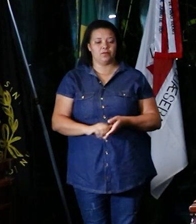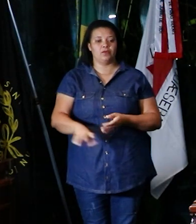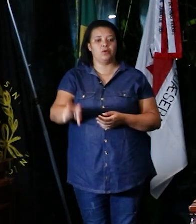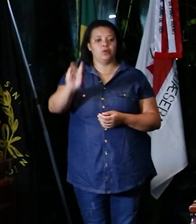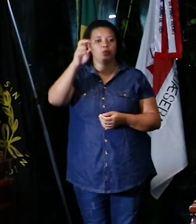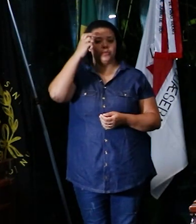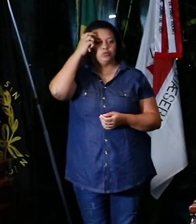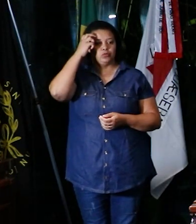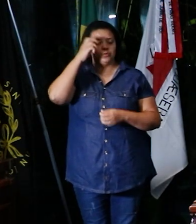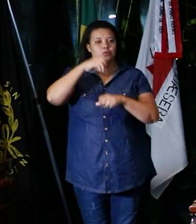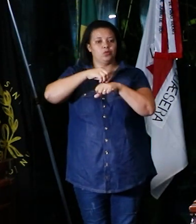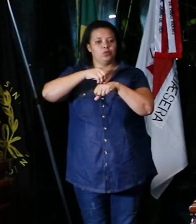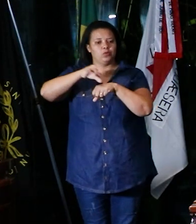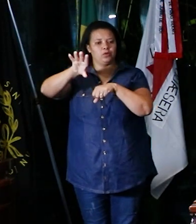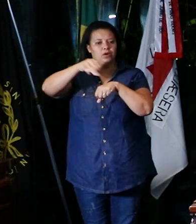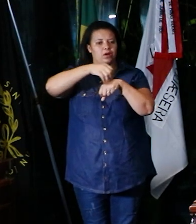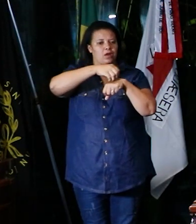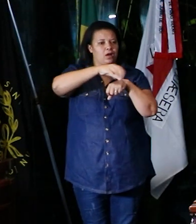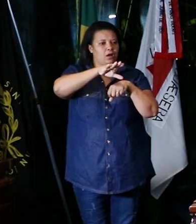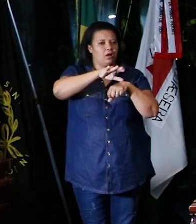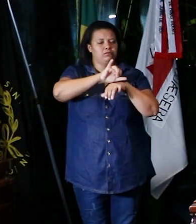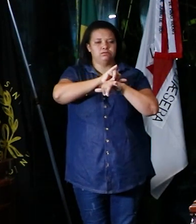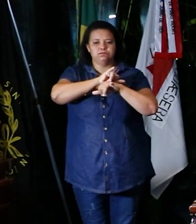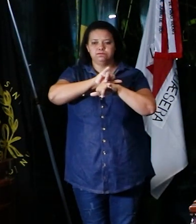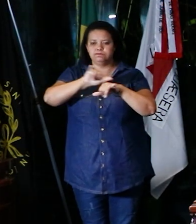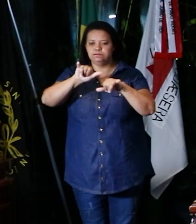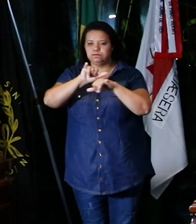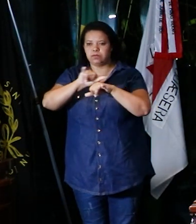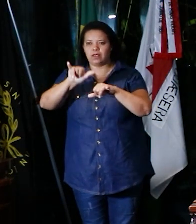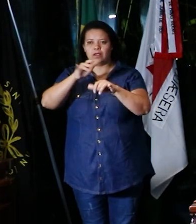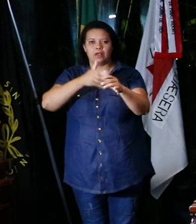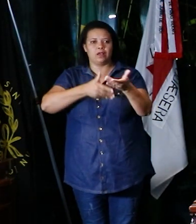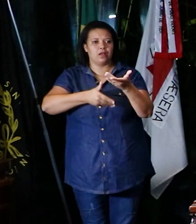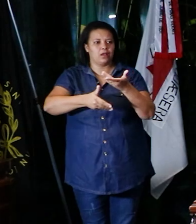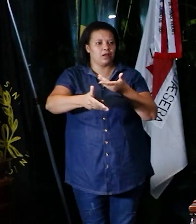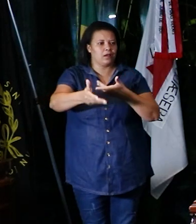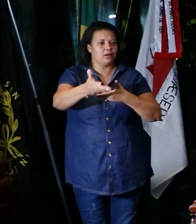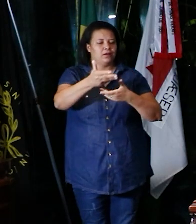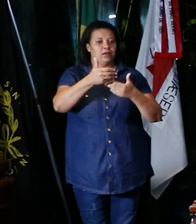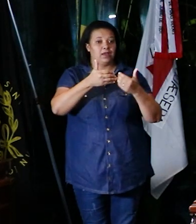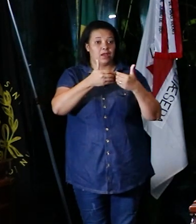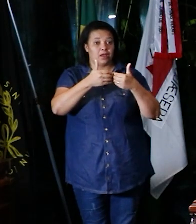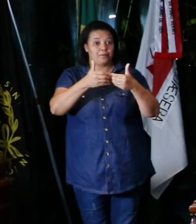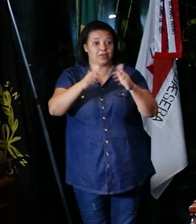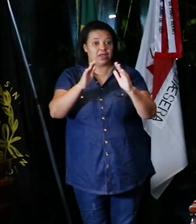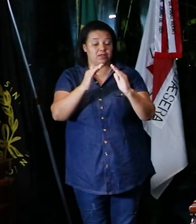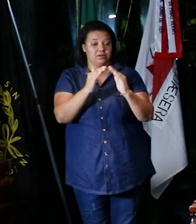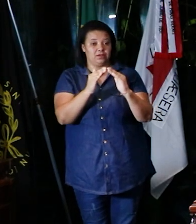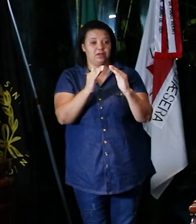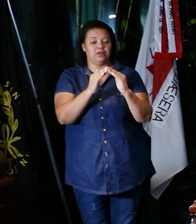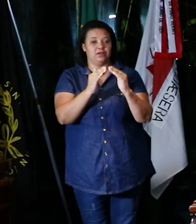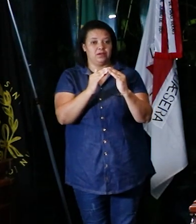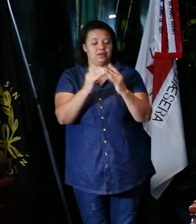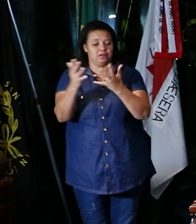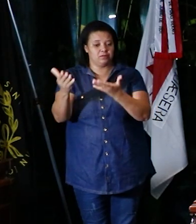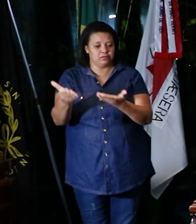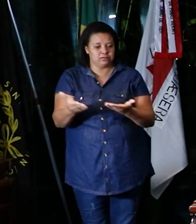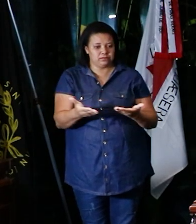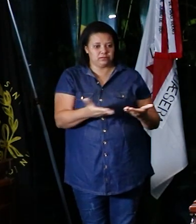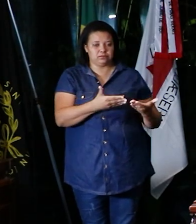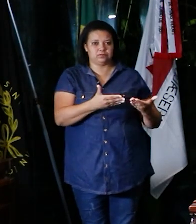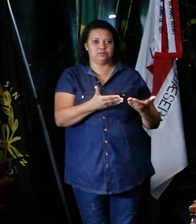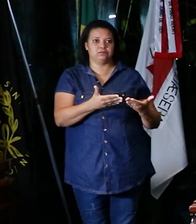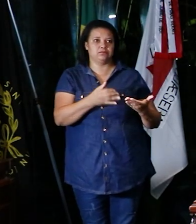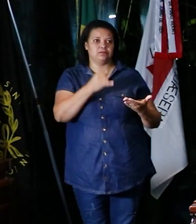cultura, difundir a cultura, divulgar, é uma casa aberta, é uma casa que quer acolher todo mundo, não é